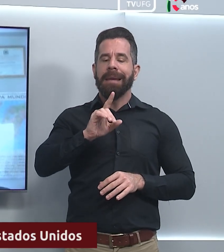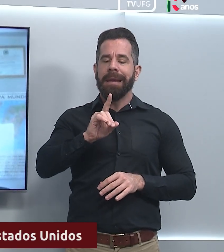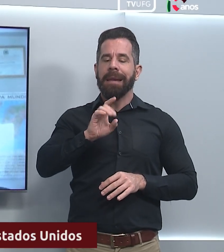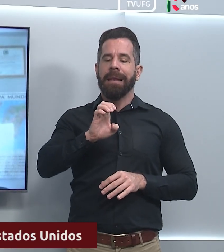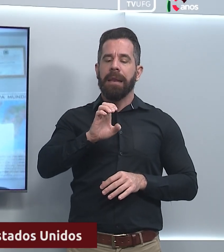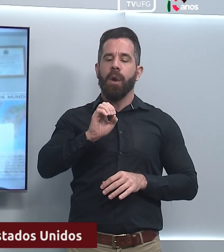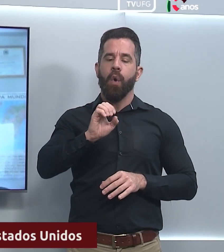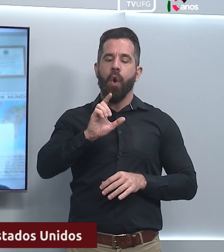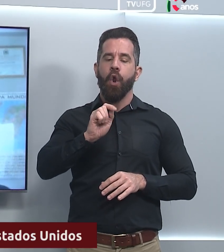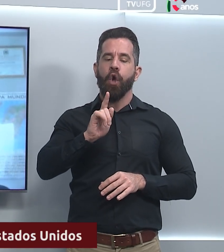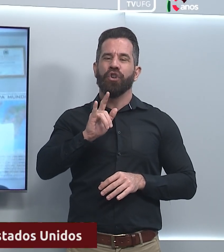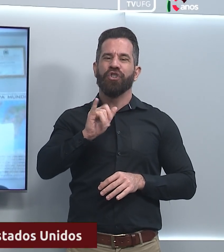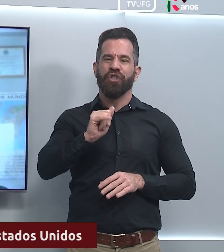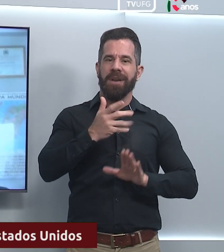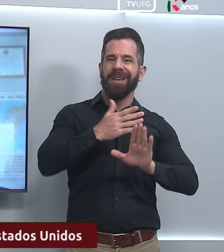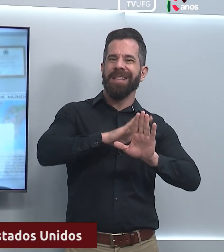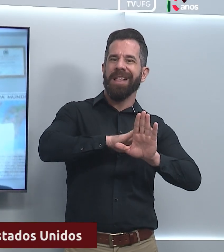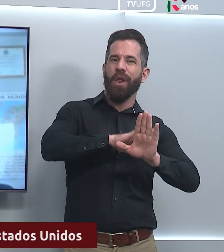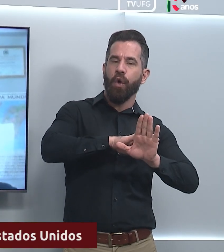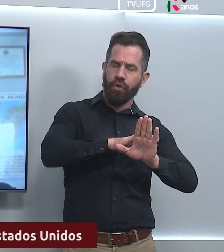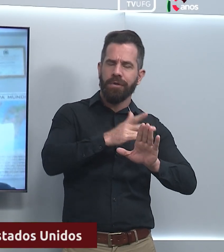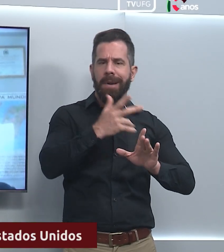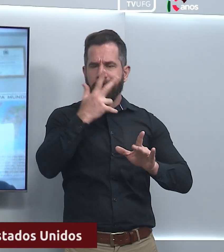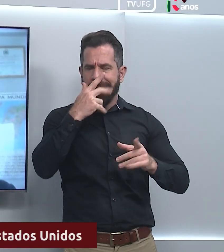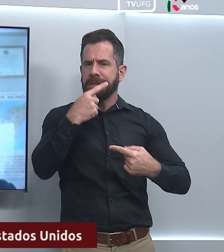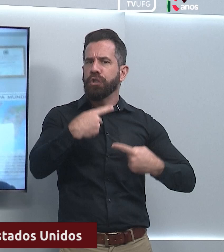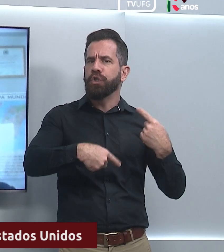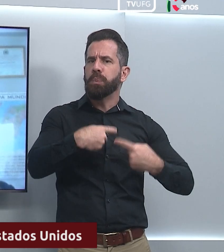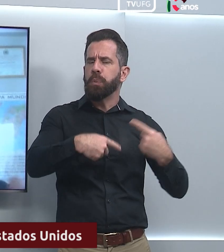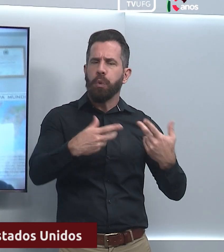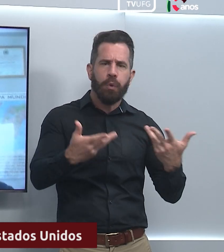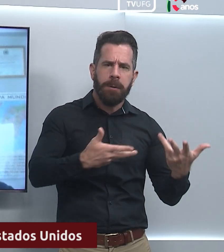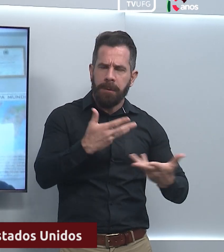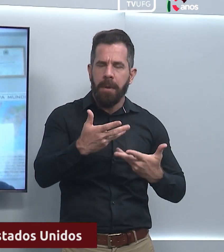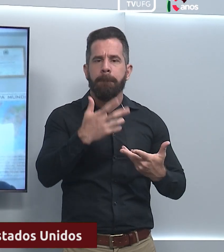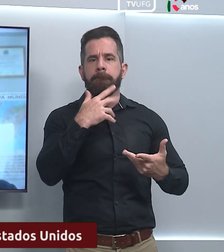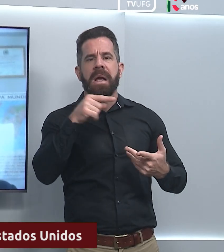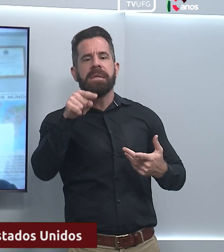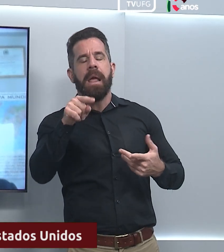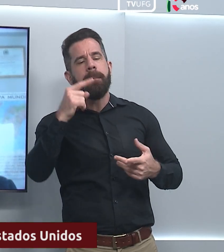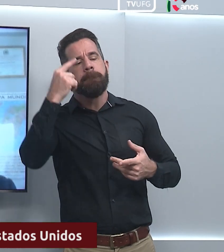por posições políticas, etc., que são divergentes